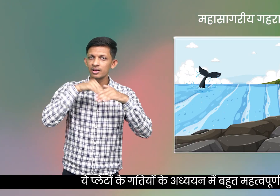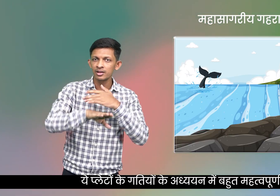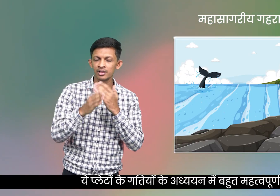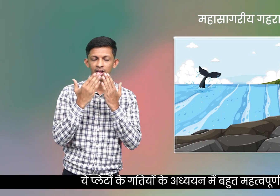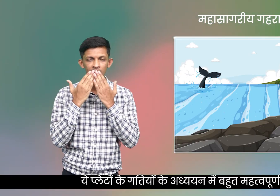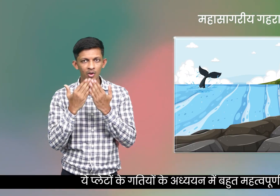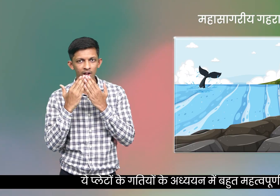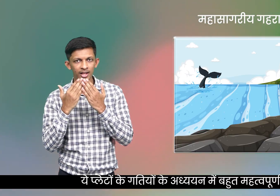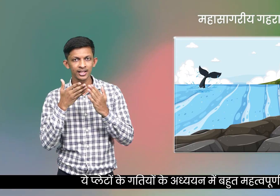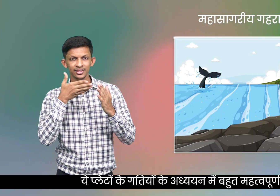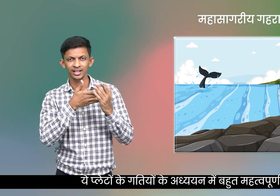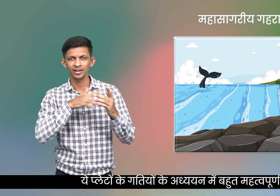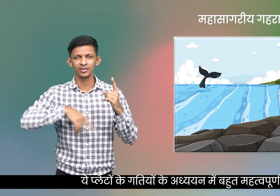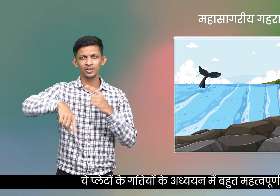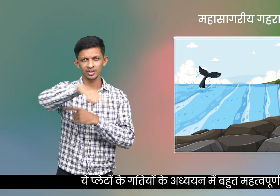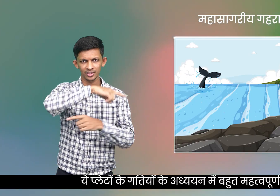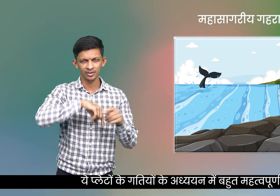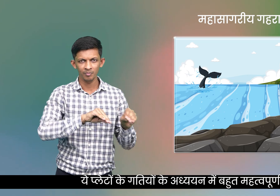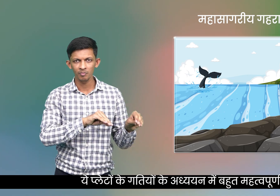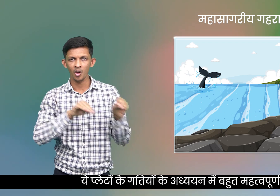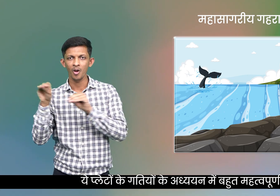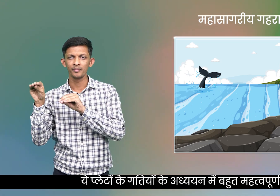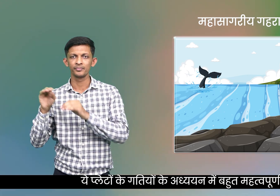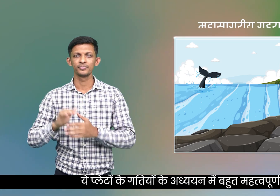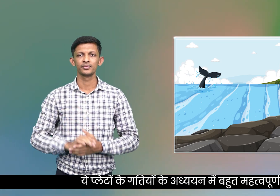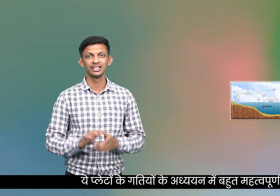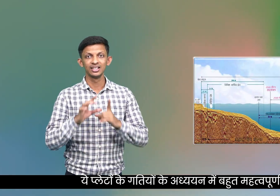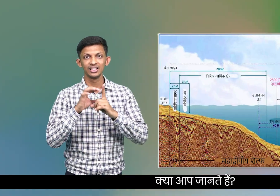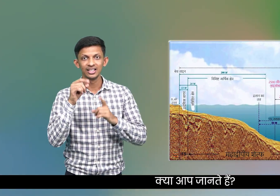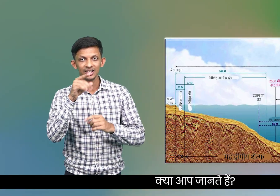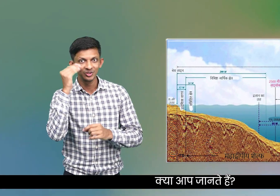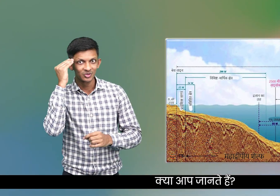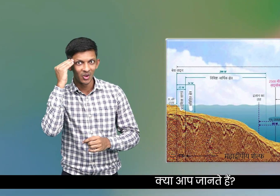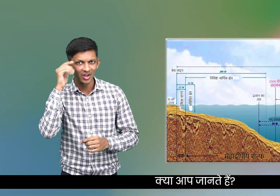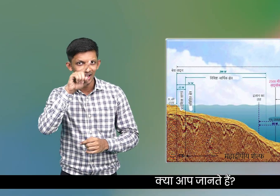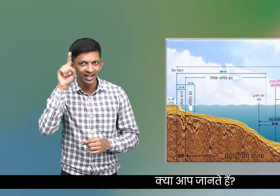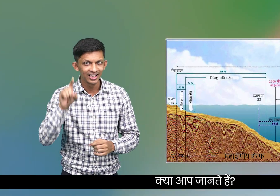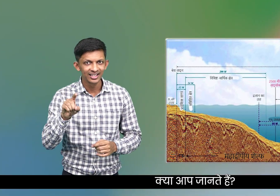के अध्ययन में बहुत महत्वपूर्ण होते हैं। क्या आप जानते हैं